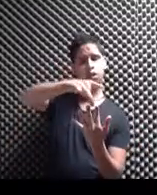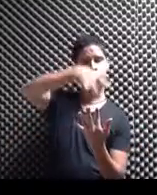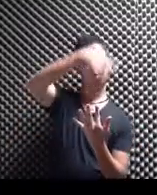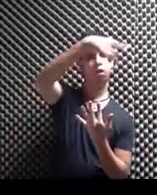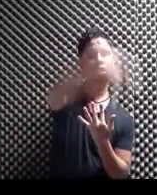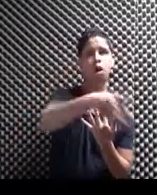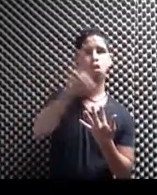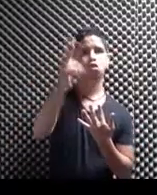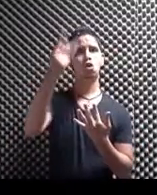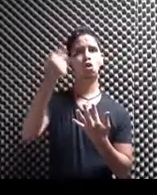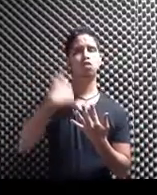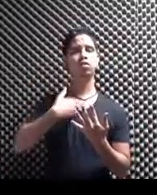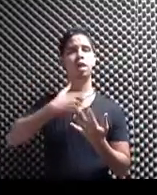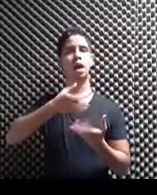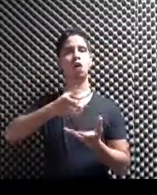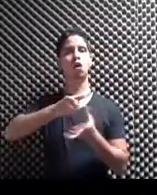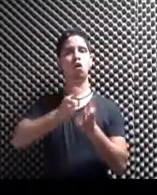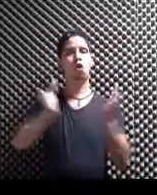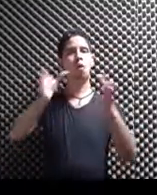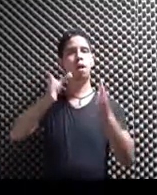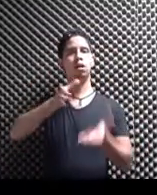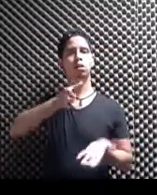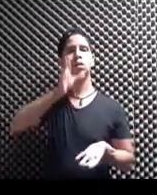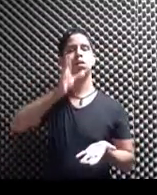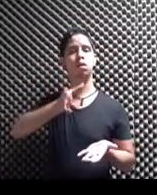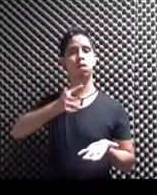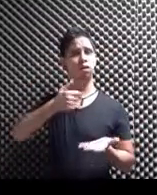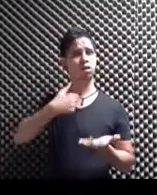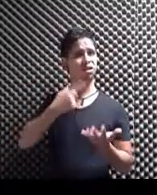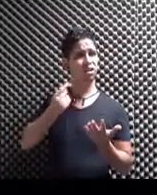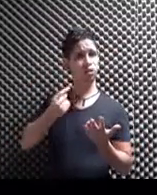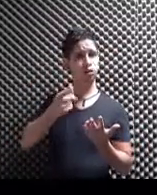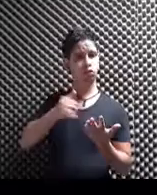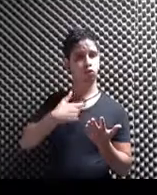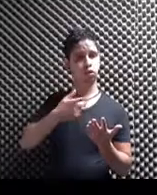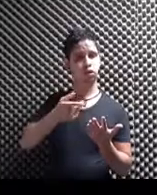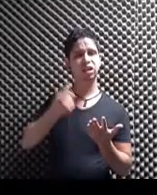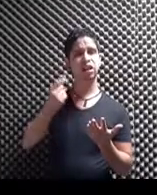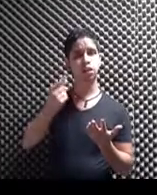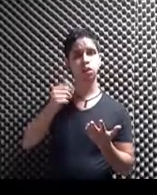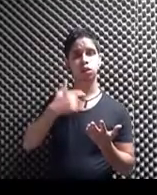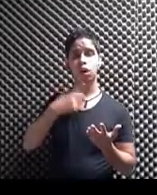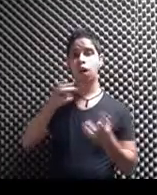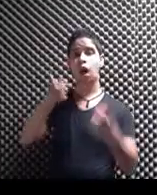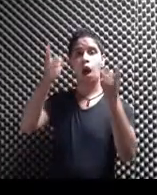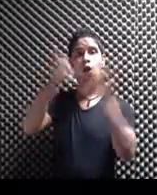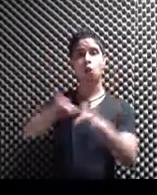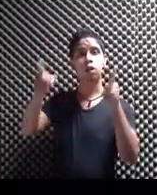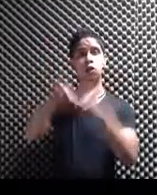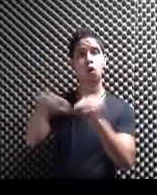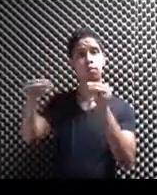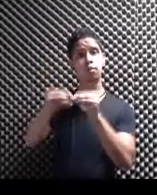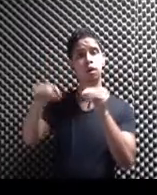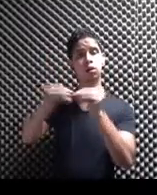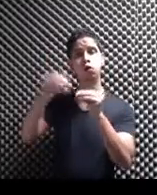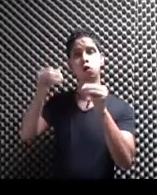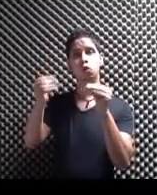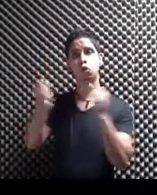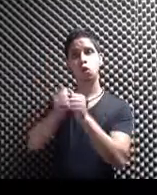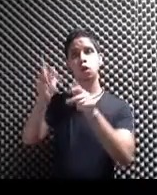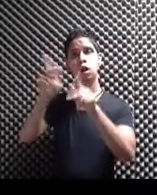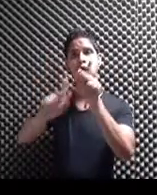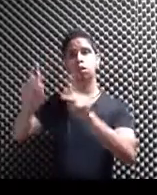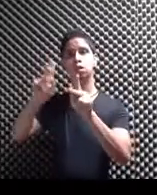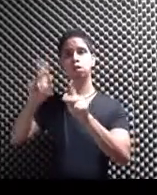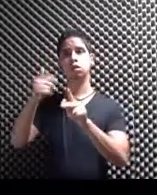el 2 de copa tú tienes que hacer acuerdos tienes que escuchar a los demás y hacer acuerdos y le sale por ejemplo esta que